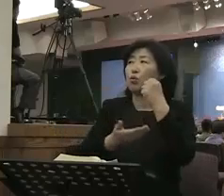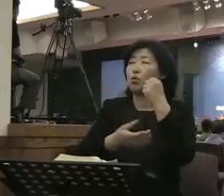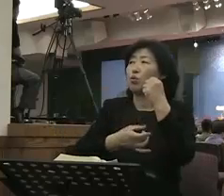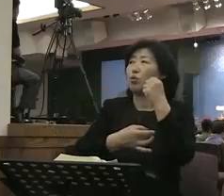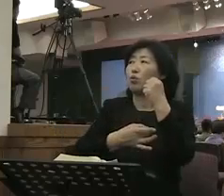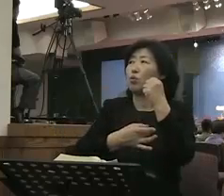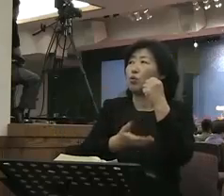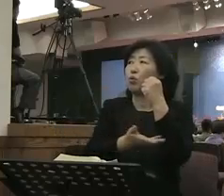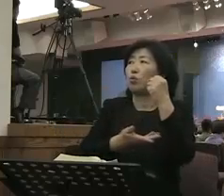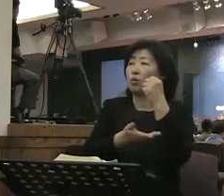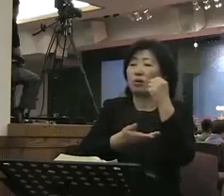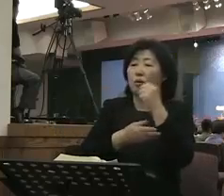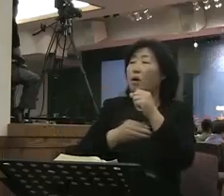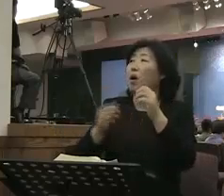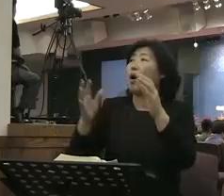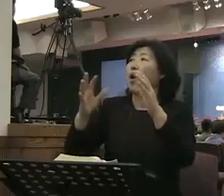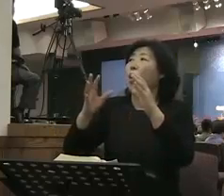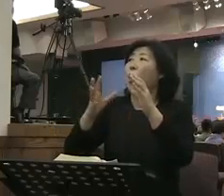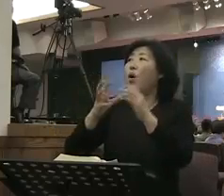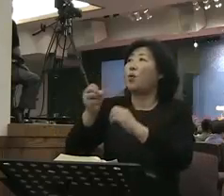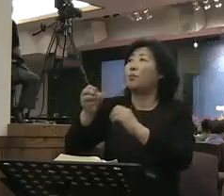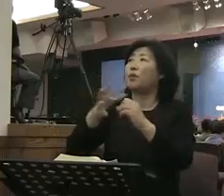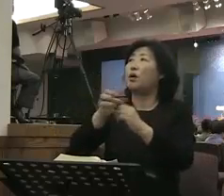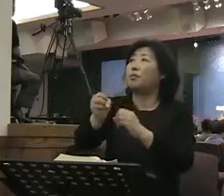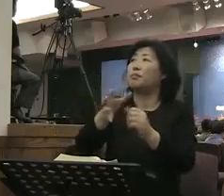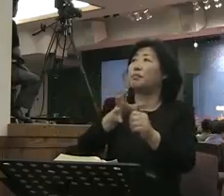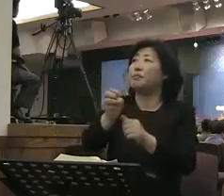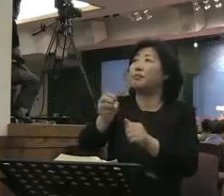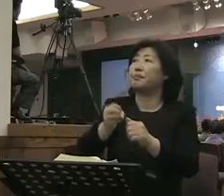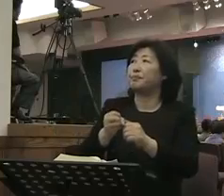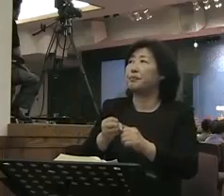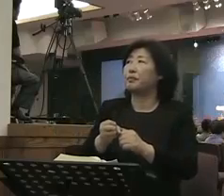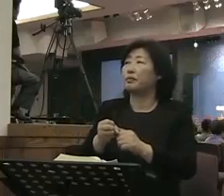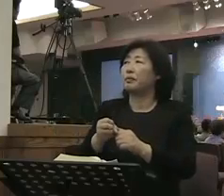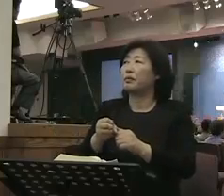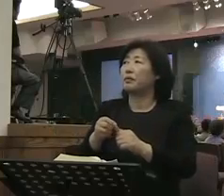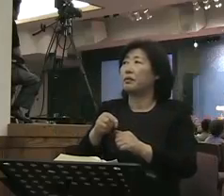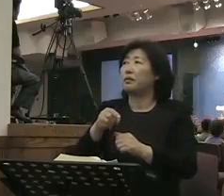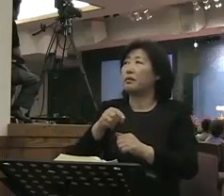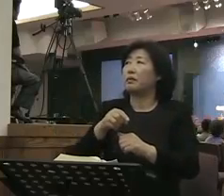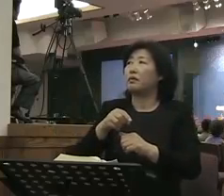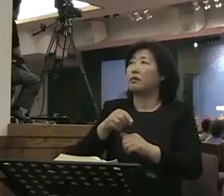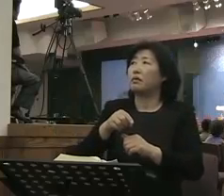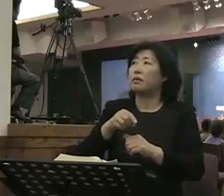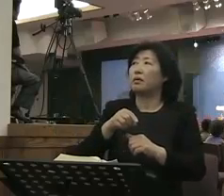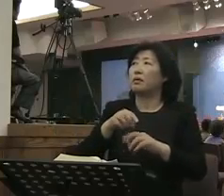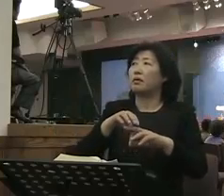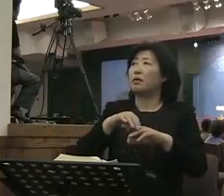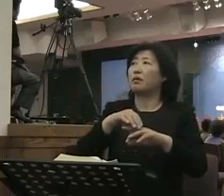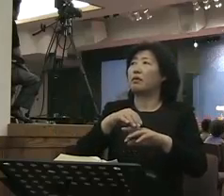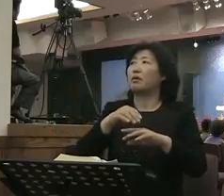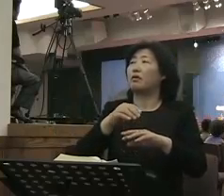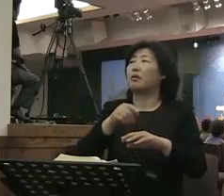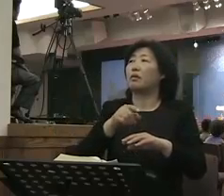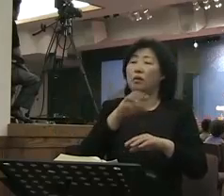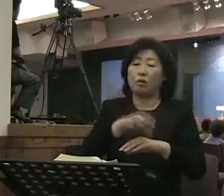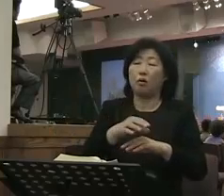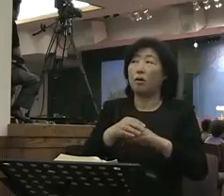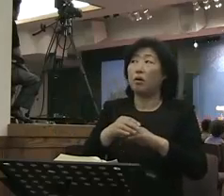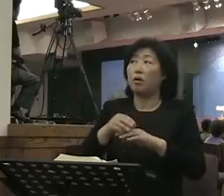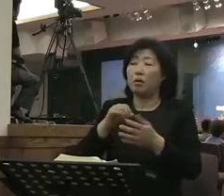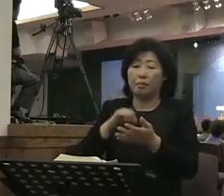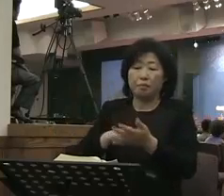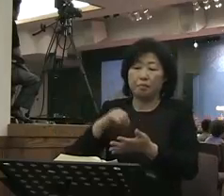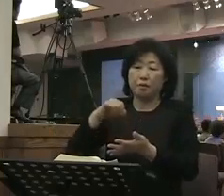때였습니다. 이 왕렁 주인공도 우리 지역에는 안 오기를 바랬는데 어느 날 소식이 들려옵니다. 이제 곧 산 넘어